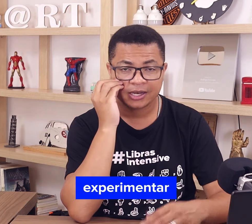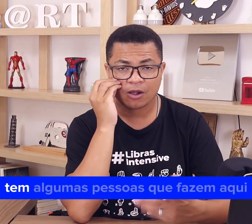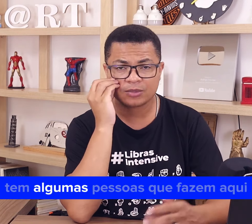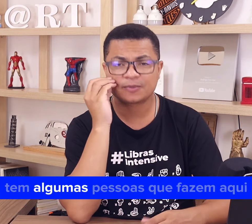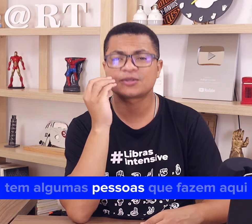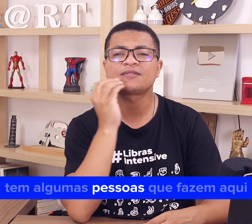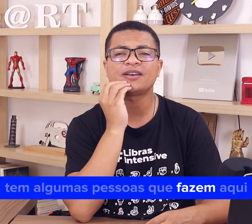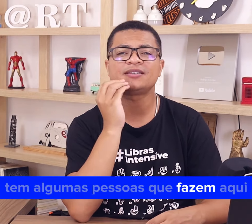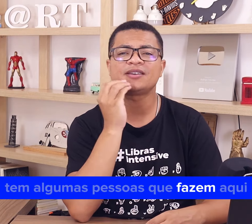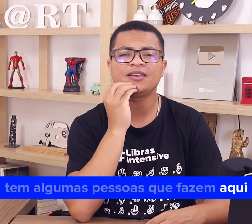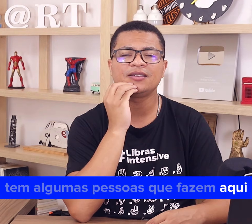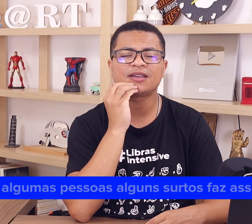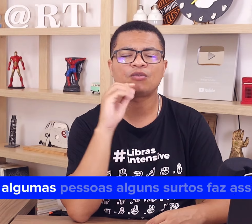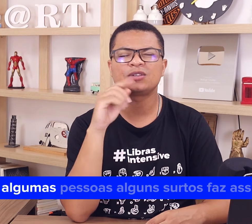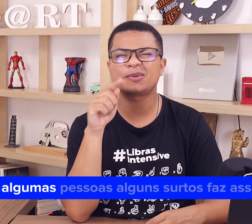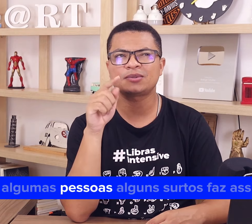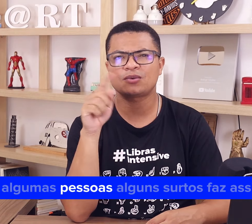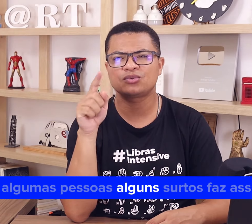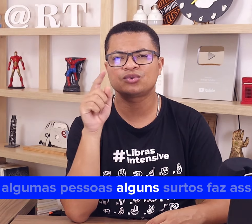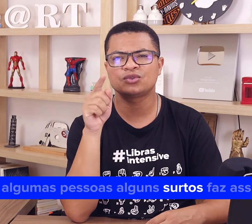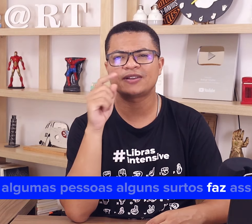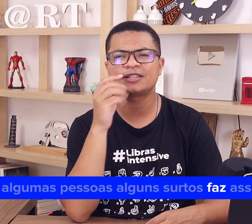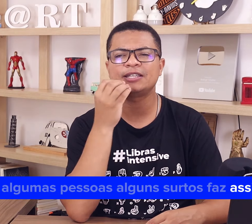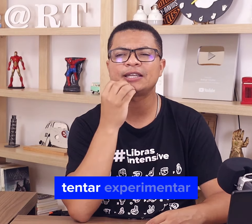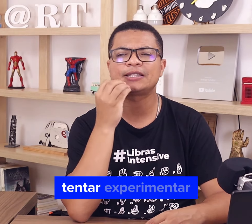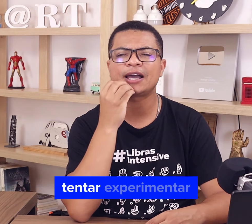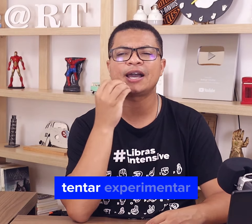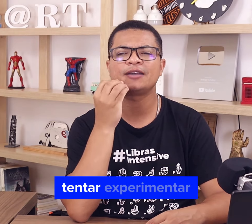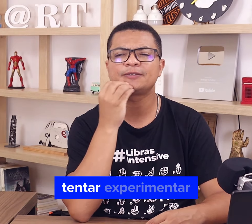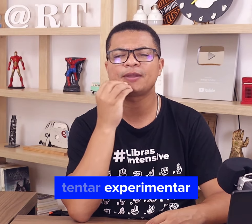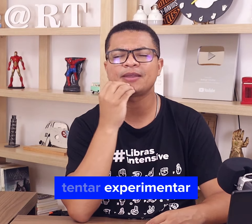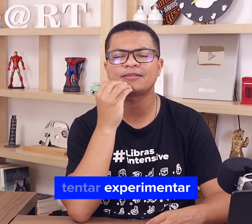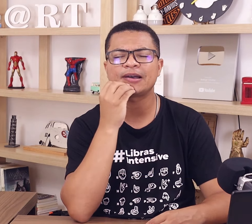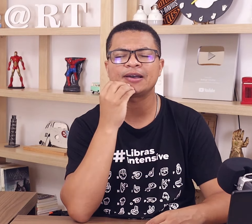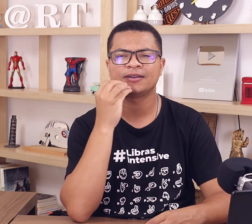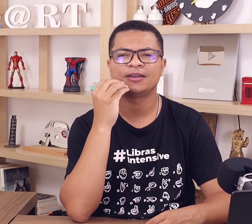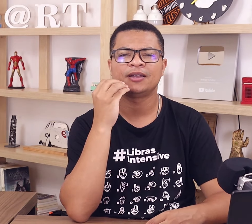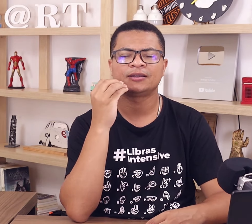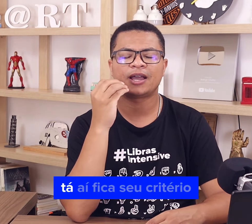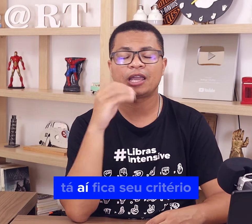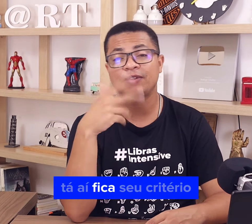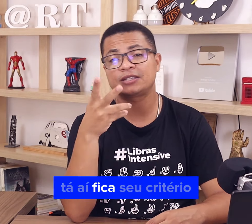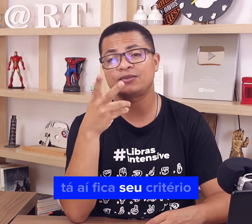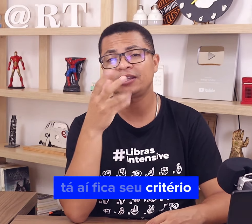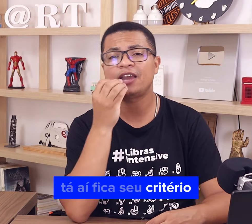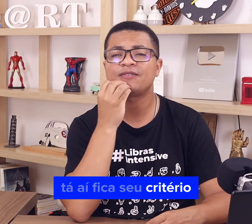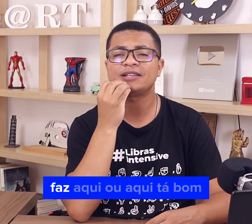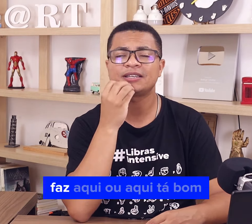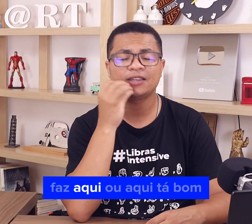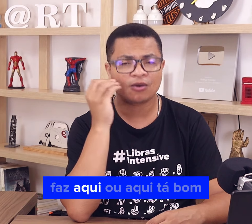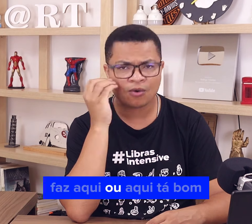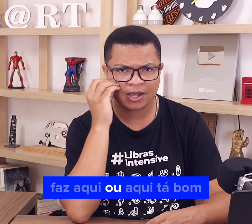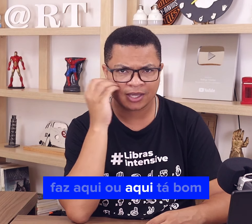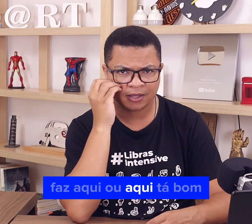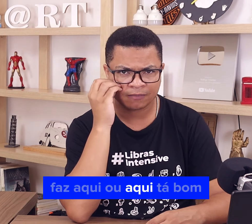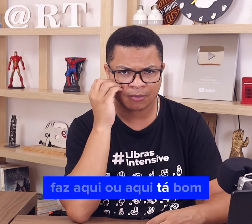Tem algumas pessoas que fazem aqui, tá? Algumas pessoas vão consultar. Faz assim. Tentar, experimentar. Aí fica a seu critério. Faz aqui ou aqui. Tá